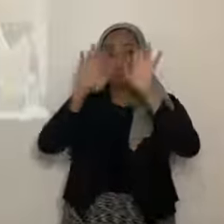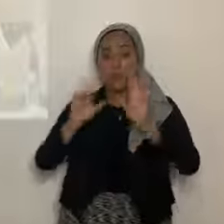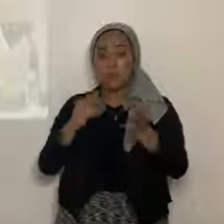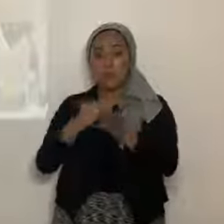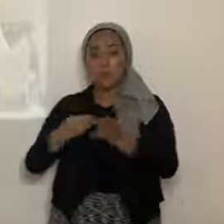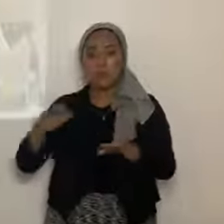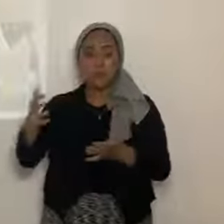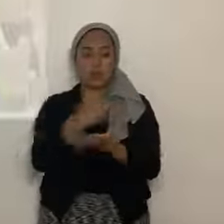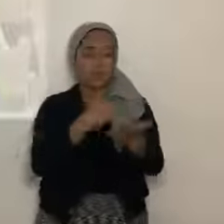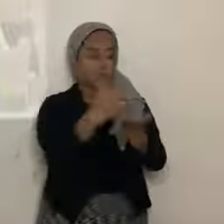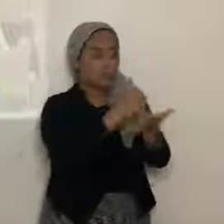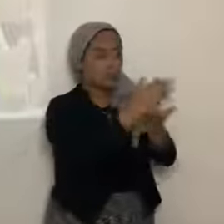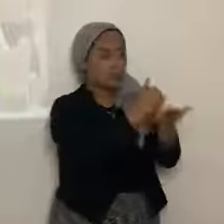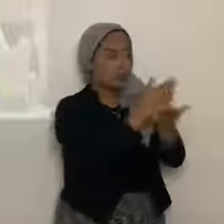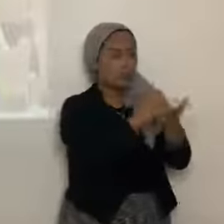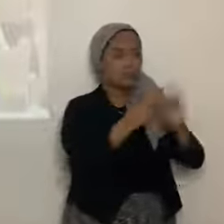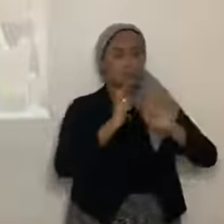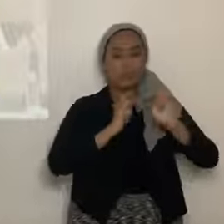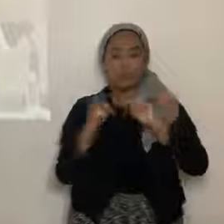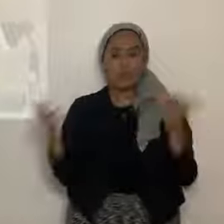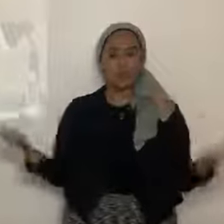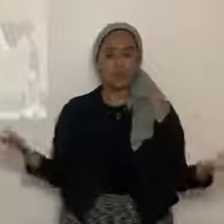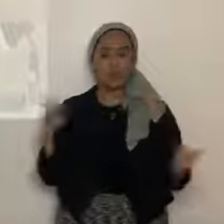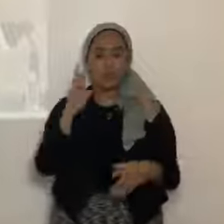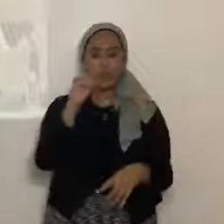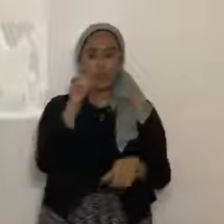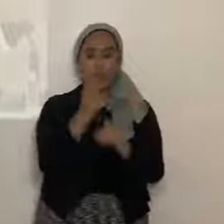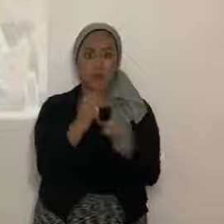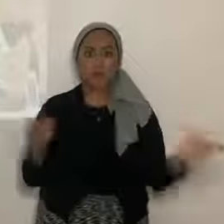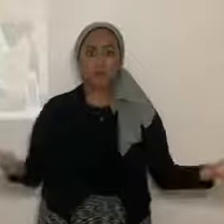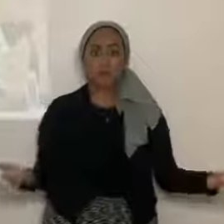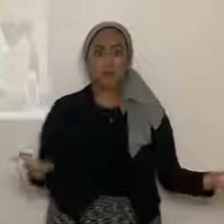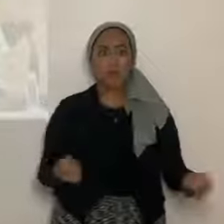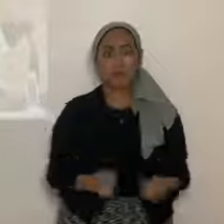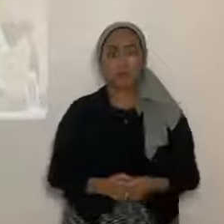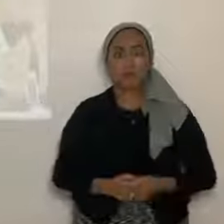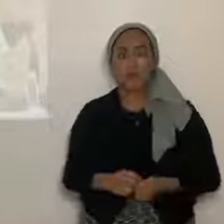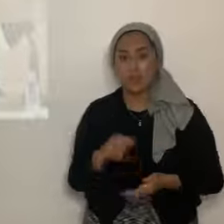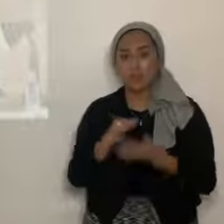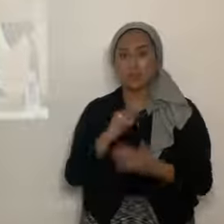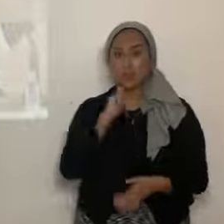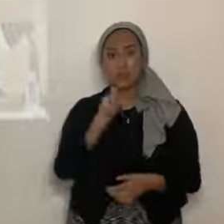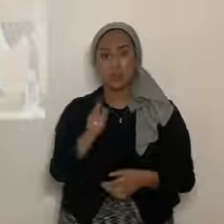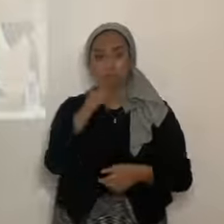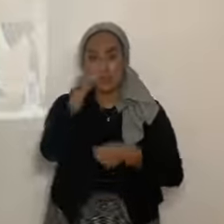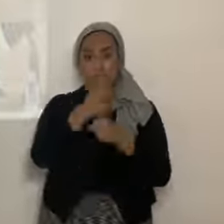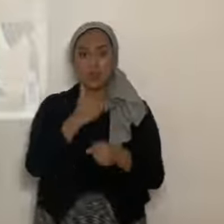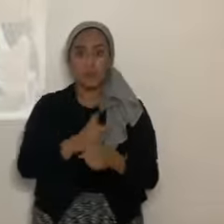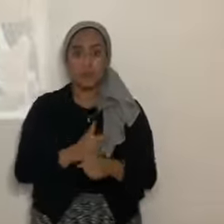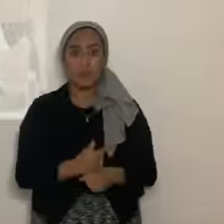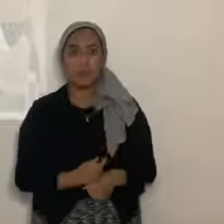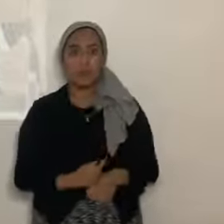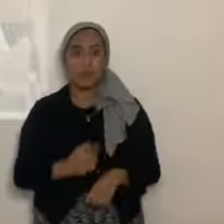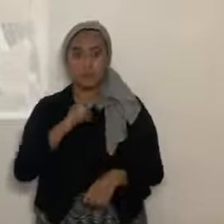para ver qué te cae. Tremendo, ¿verdad? Eso fue real, hermanos, ¿eh? No estoy payaseando, eso fue real, así se los